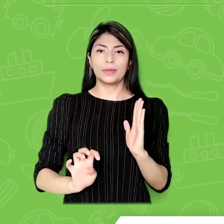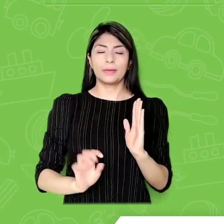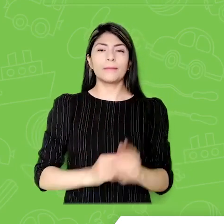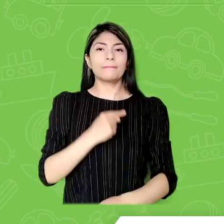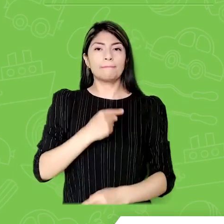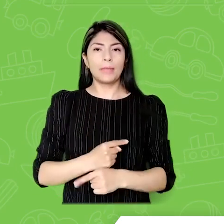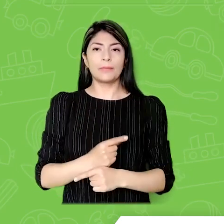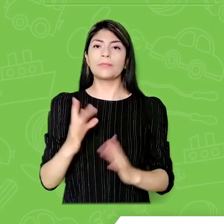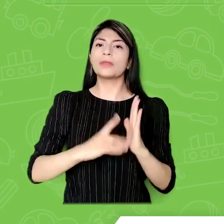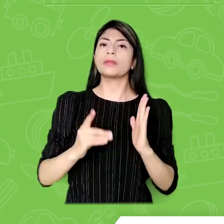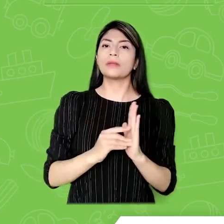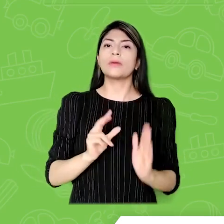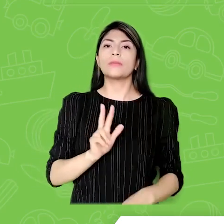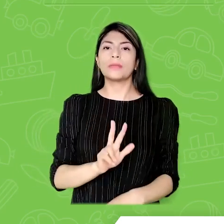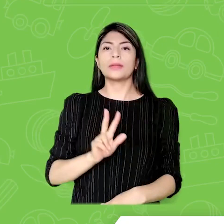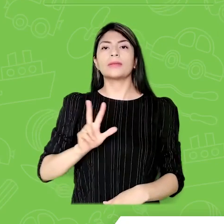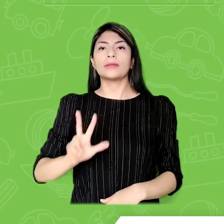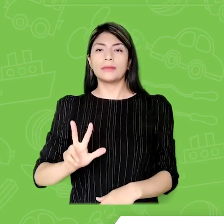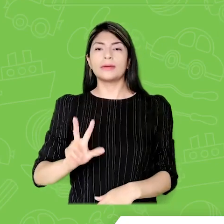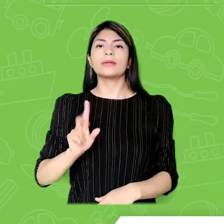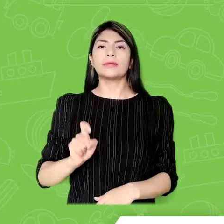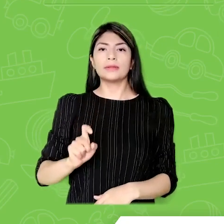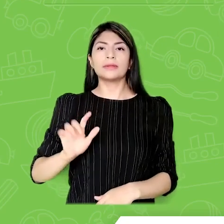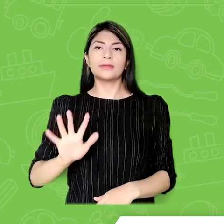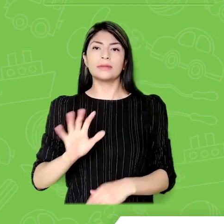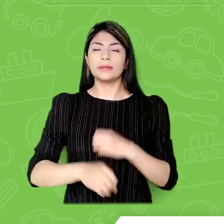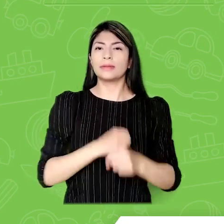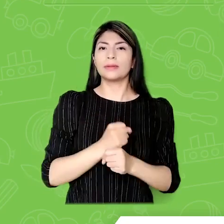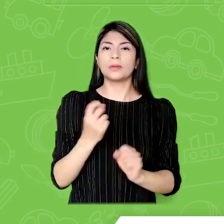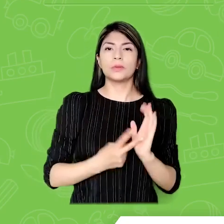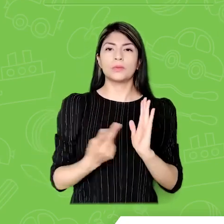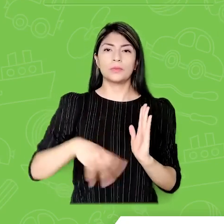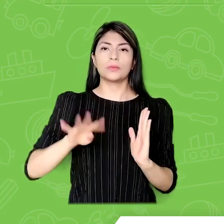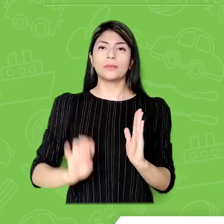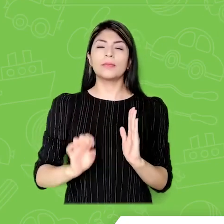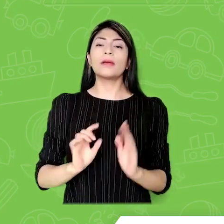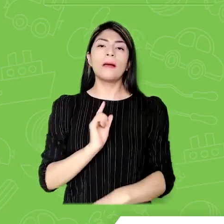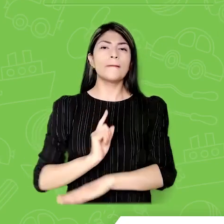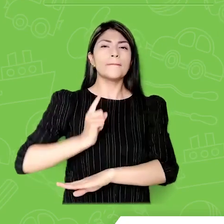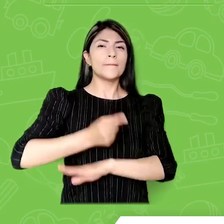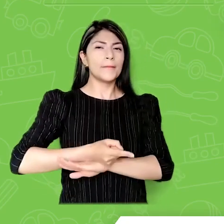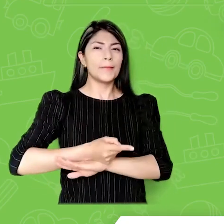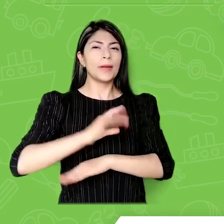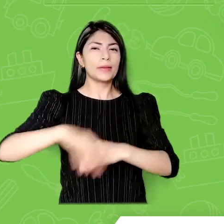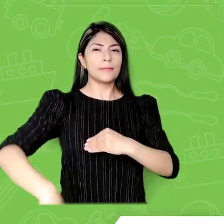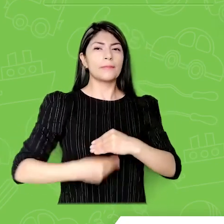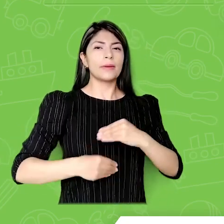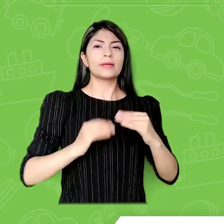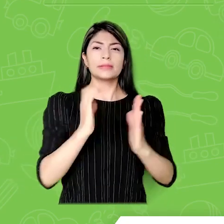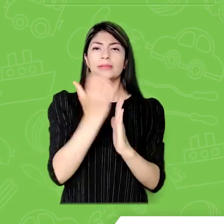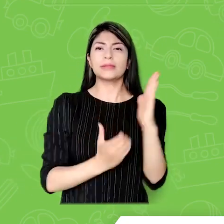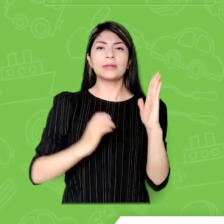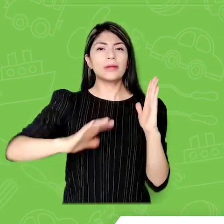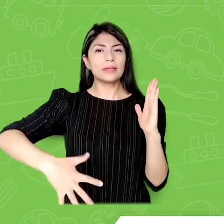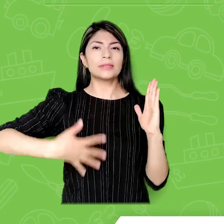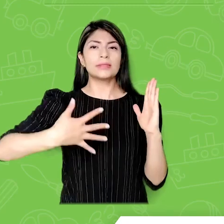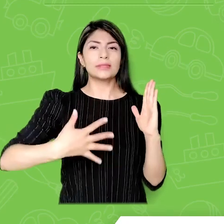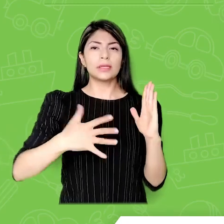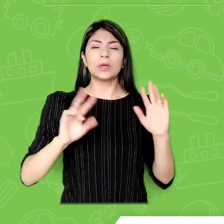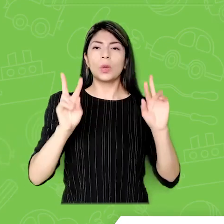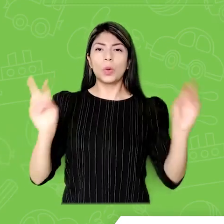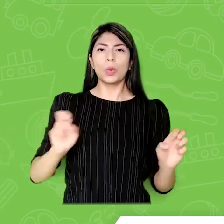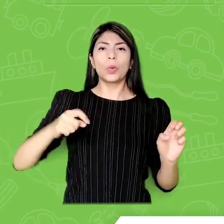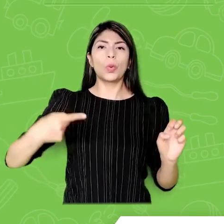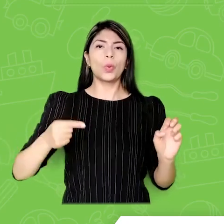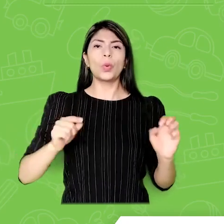Decreto 2365 de 2019, por el cual se adiciona el capítulo 5 al título 1 de la parte 2 del